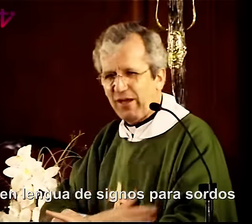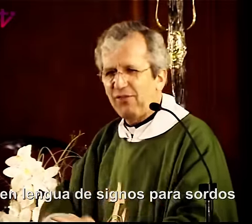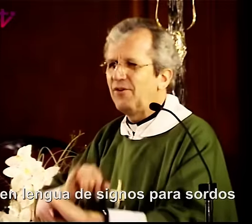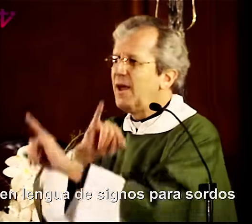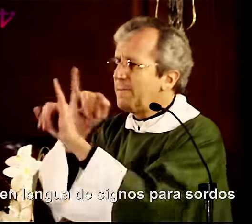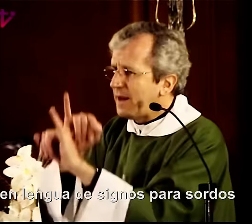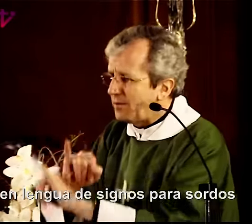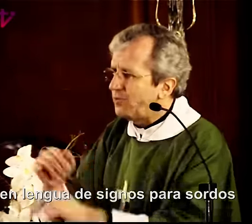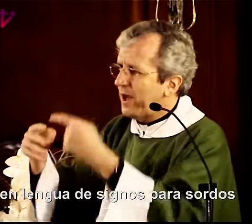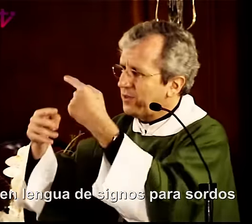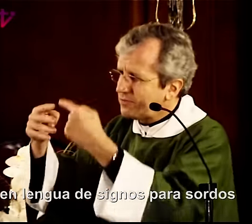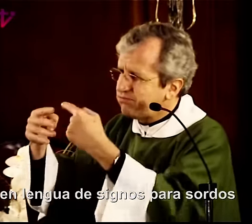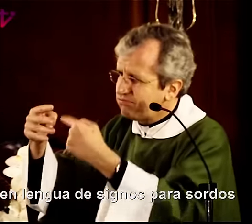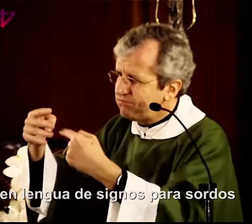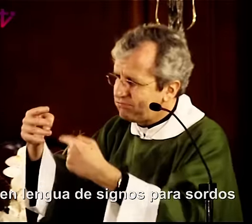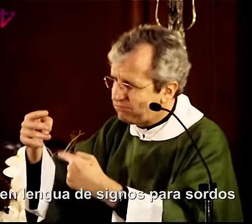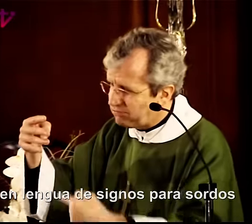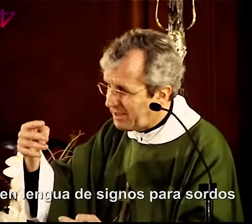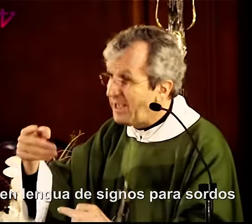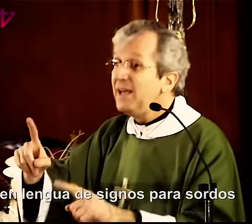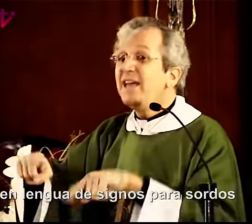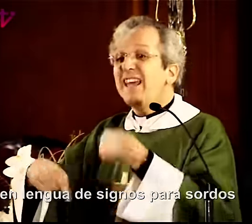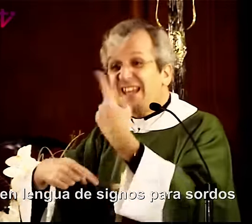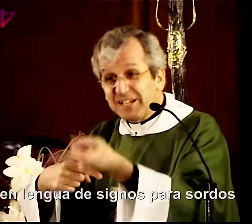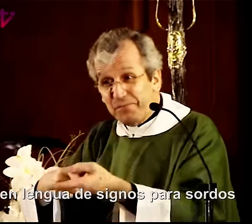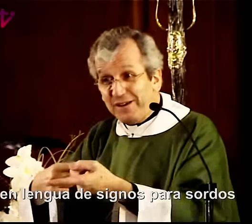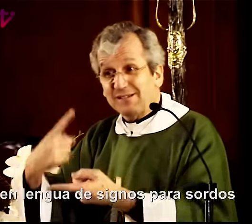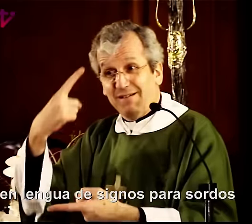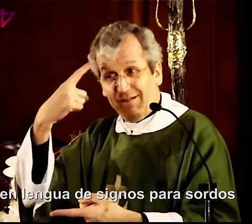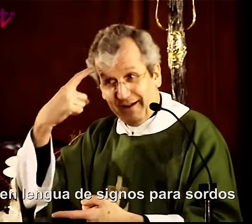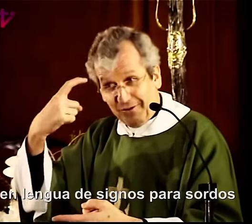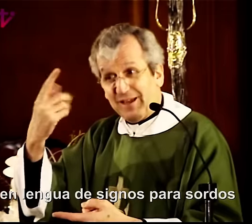corazón, bienaventurados. Y que después, recordáis